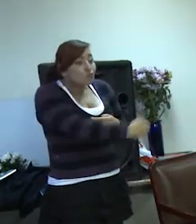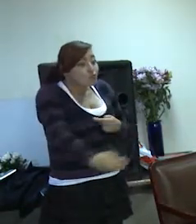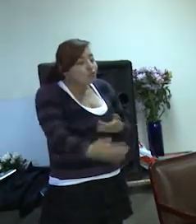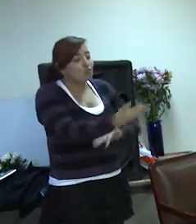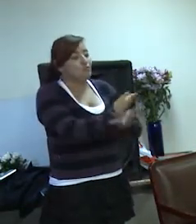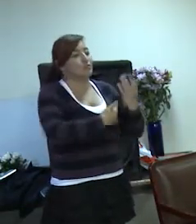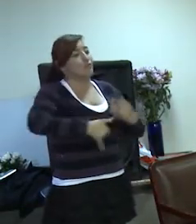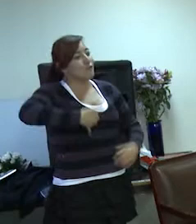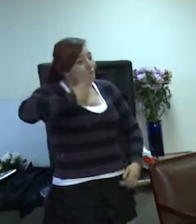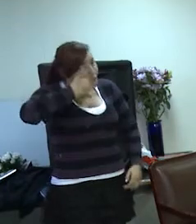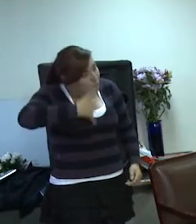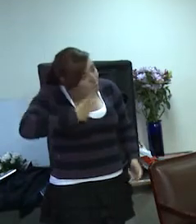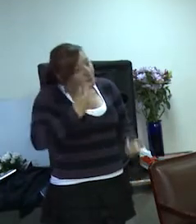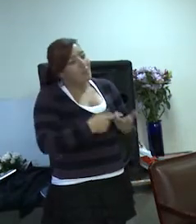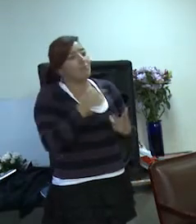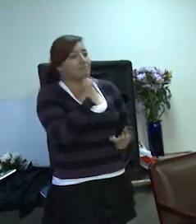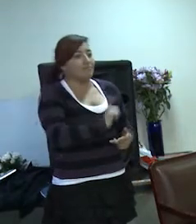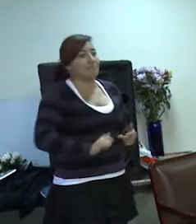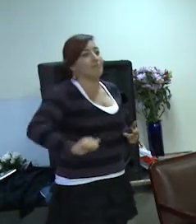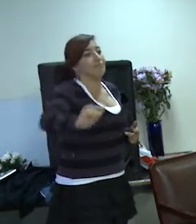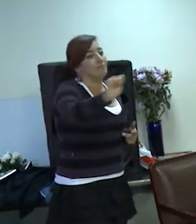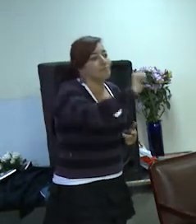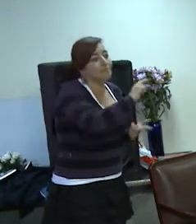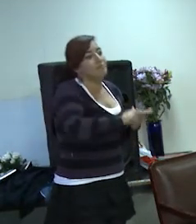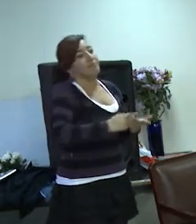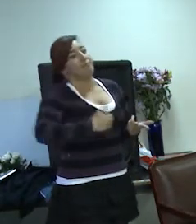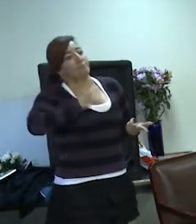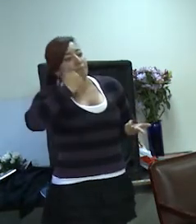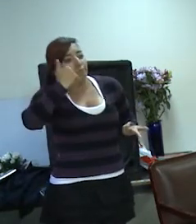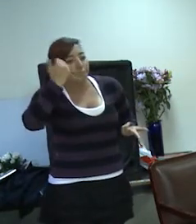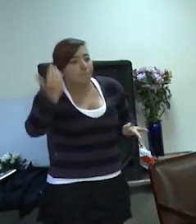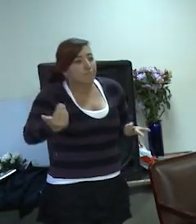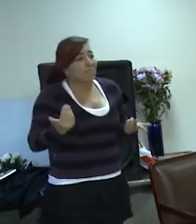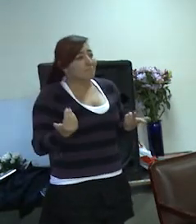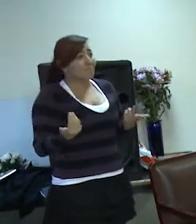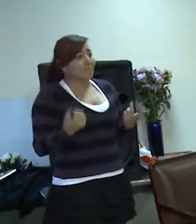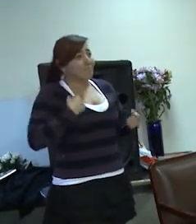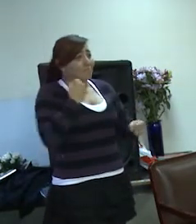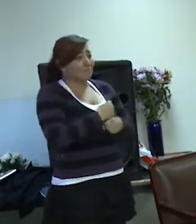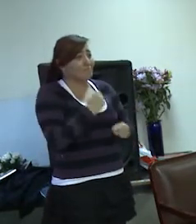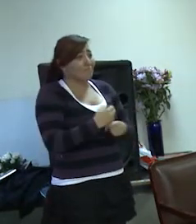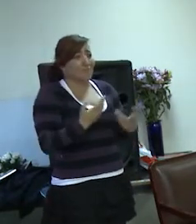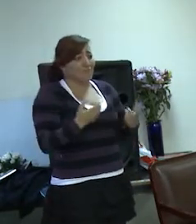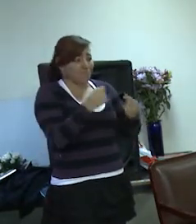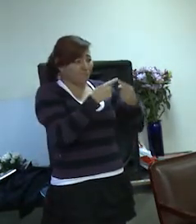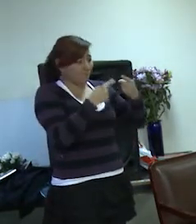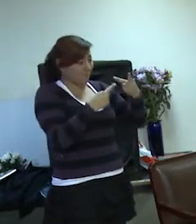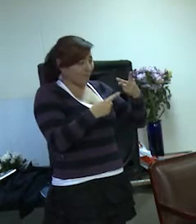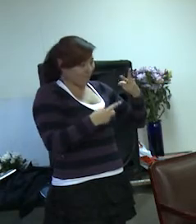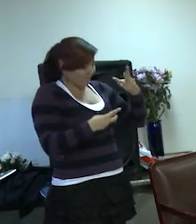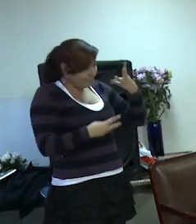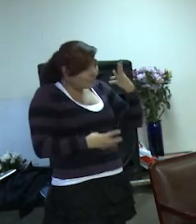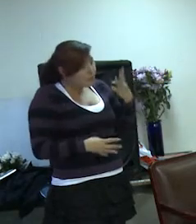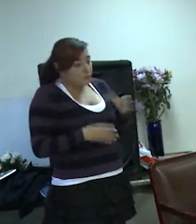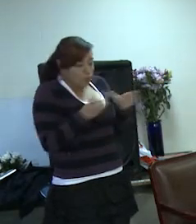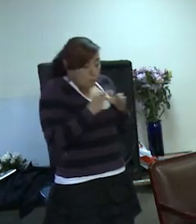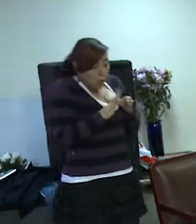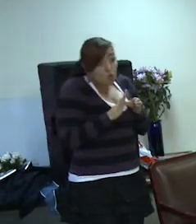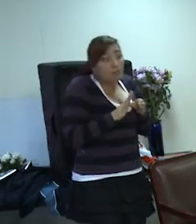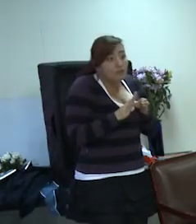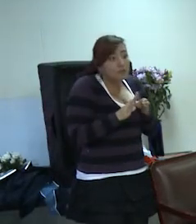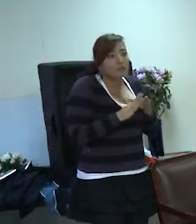con los jóvenes, estamos con las mujeres, estamos con los adultos, ¿sí? Es decir, marcos de acción, como les decía una vez Camilo